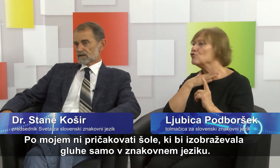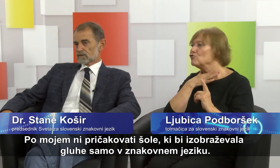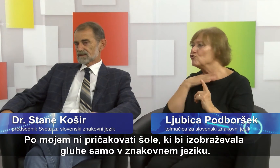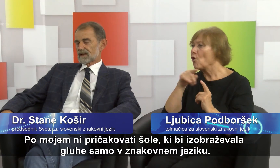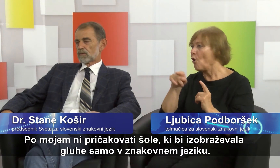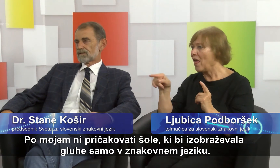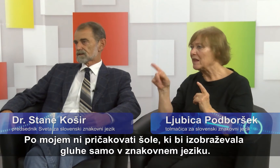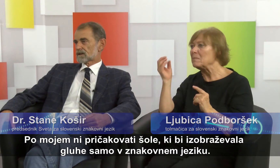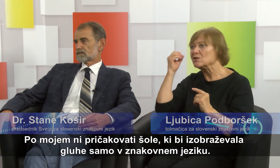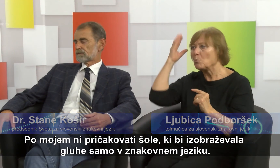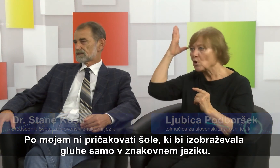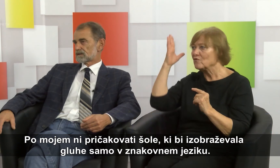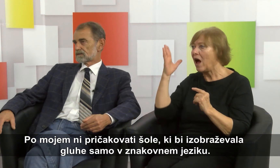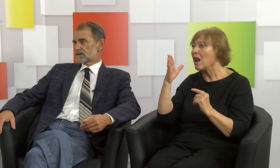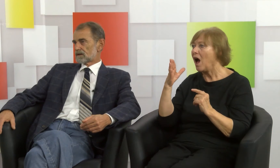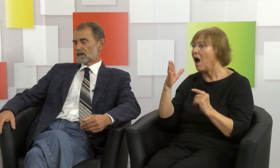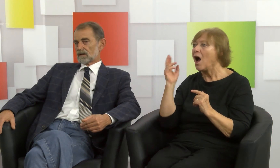gluhe samo v znakovnem jeziku.